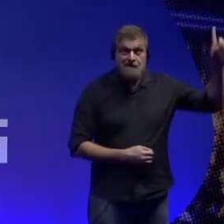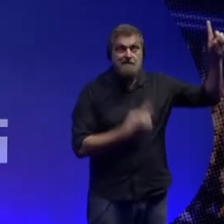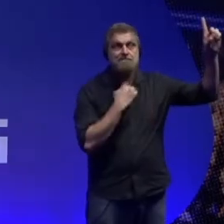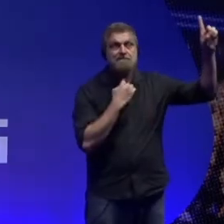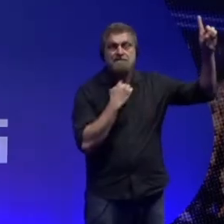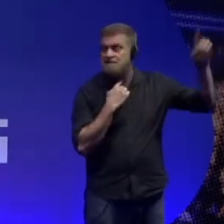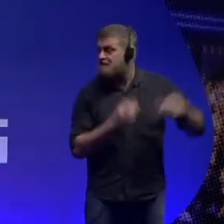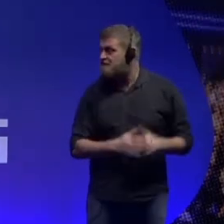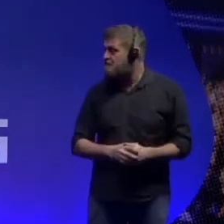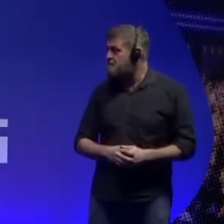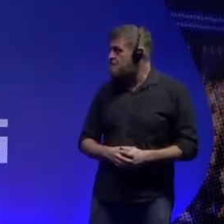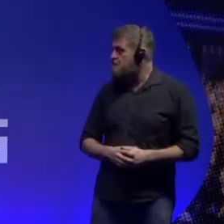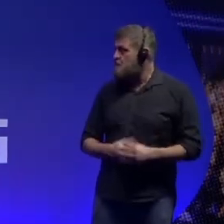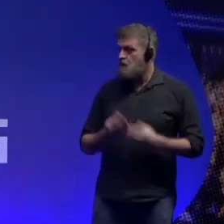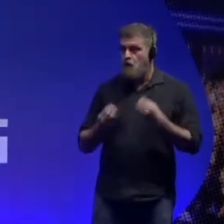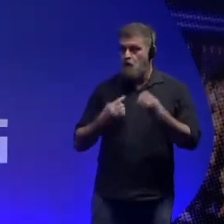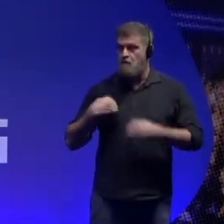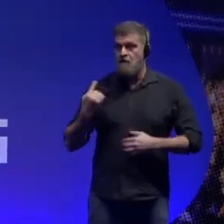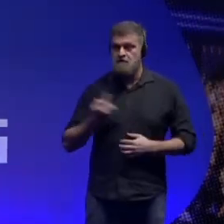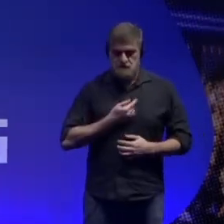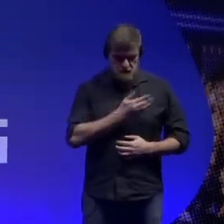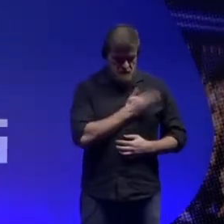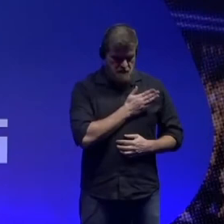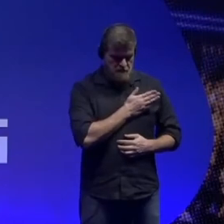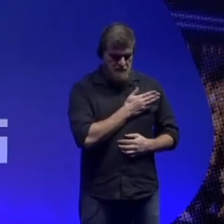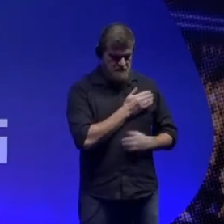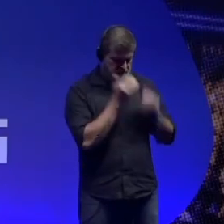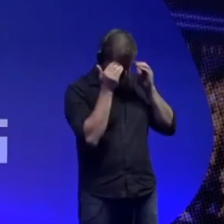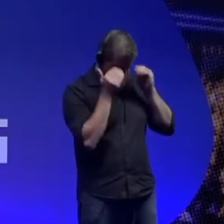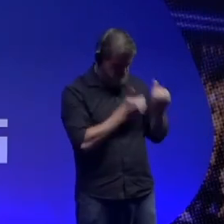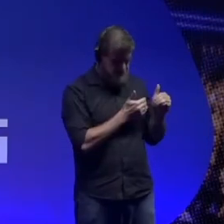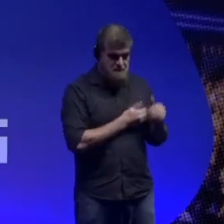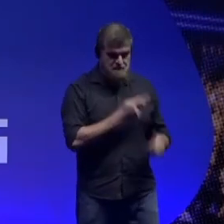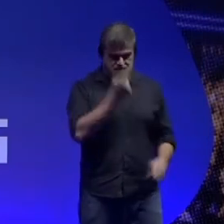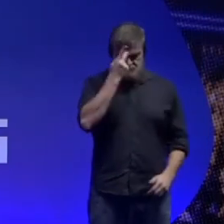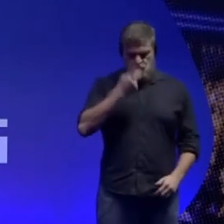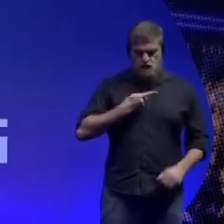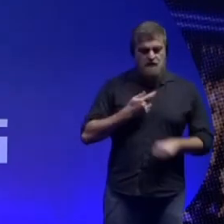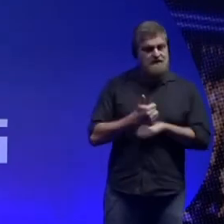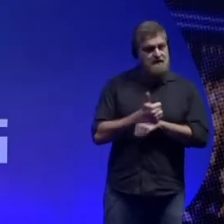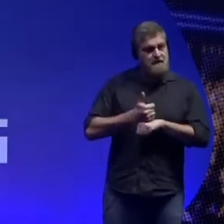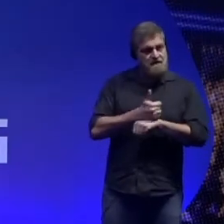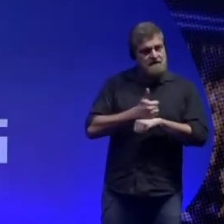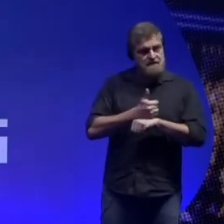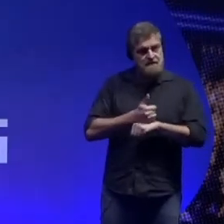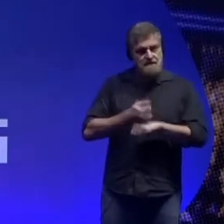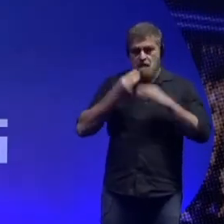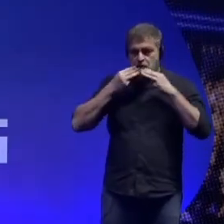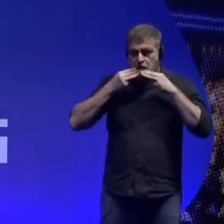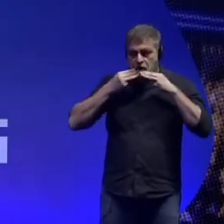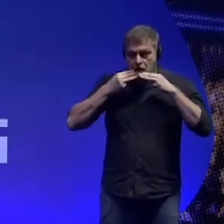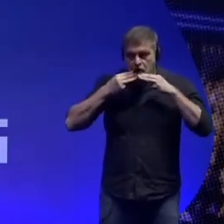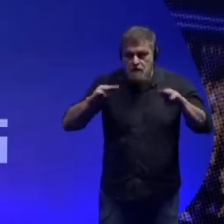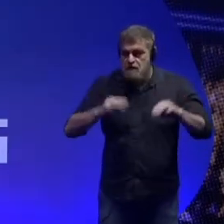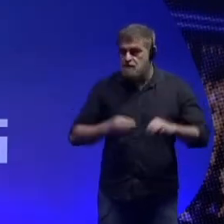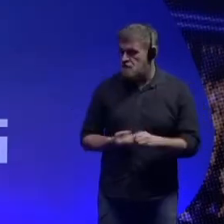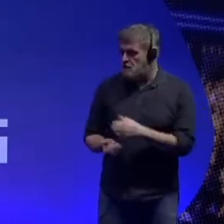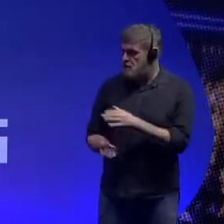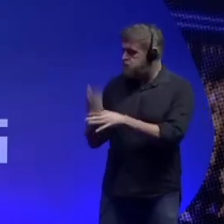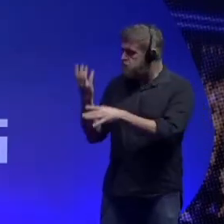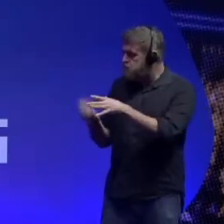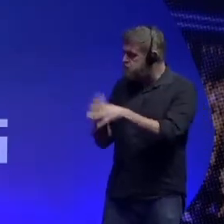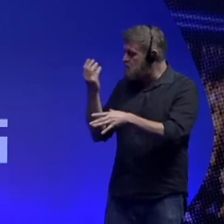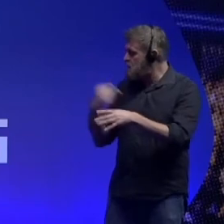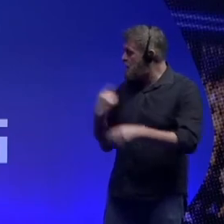Deus! Então como é que é? Para escutar o coração, é para ser egoísta com a carreira? Quantas mensagens tão improváveis